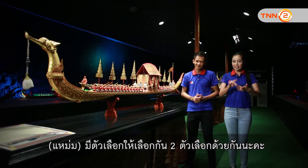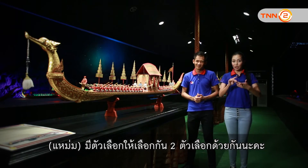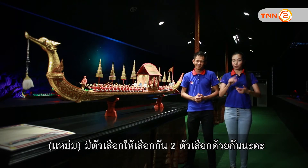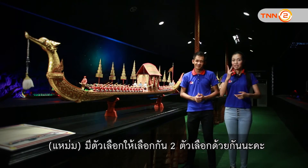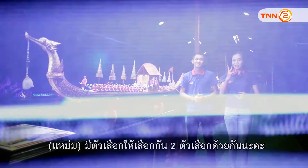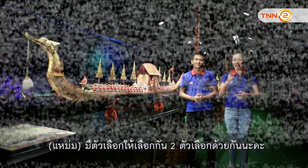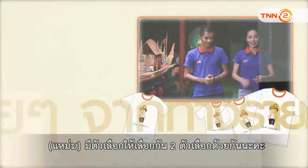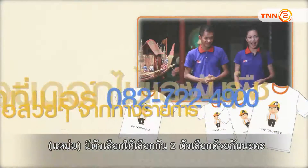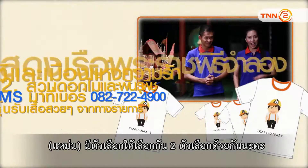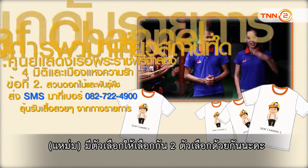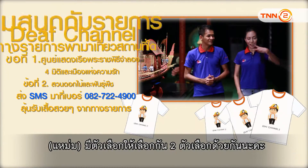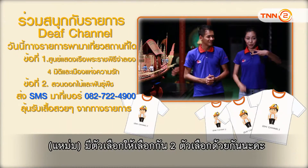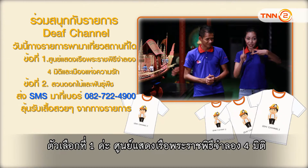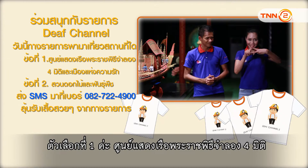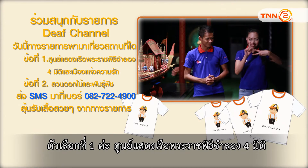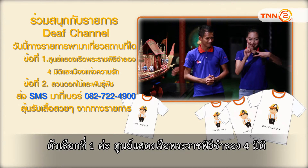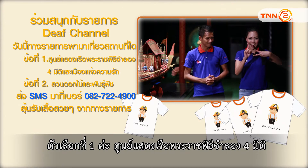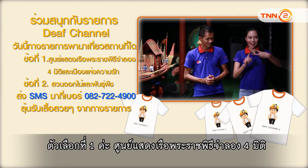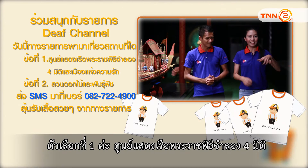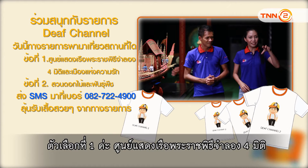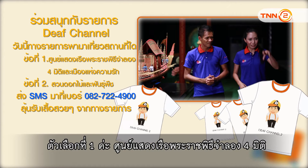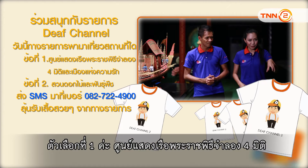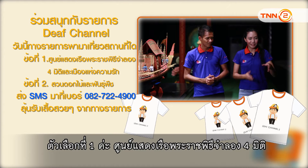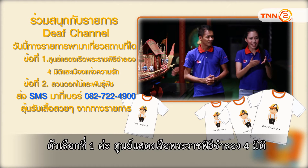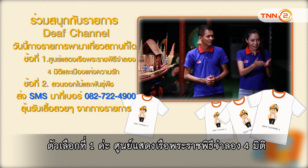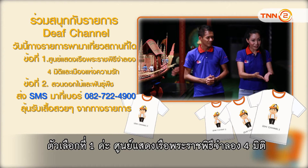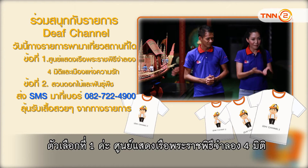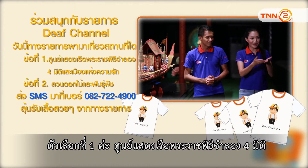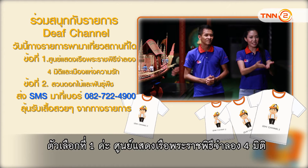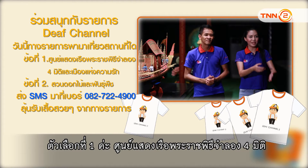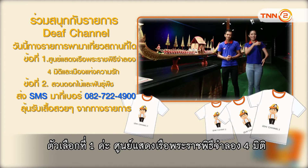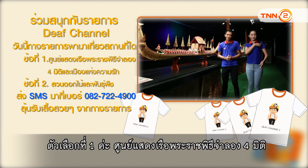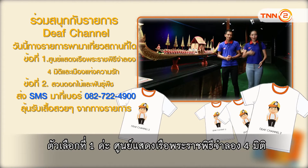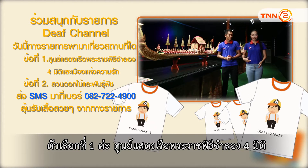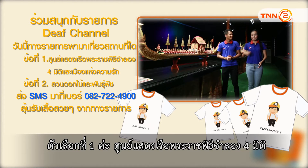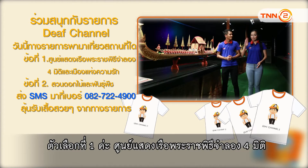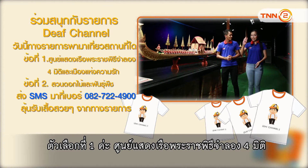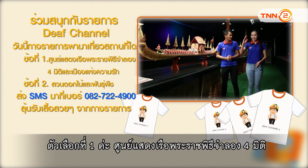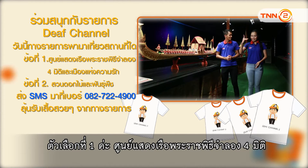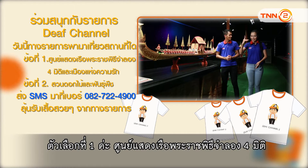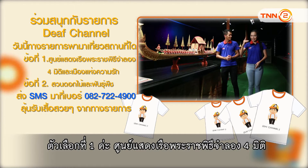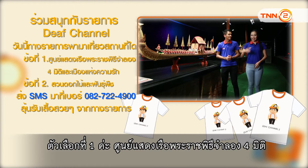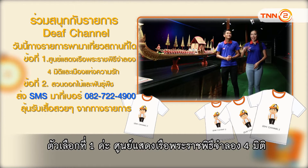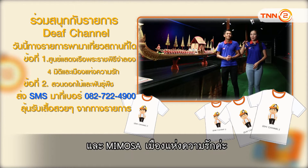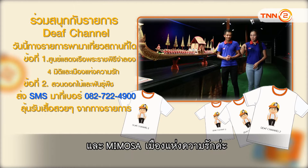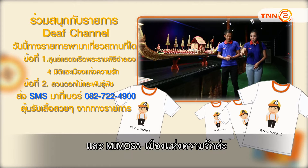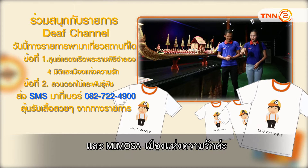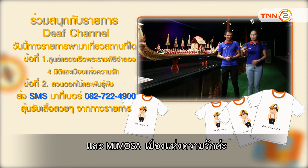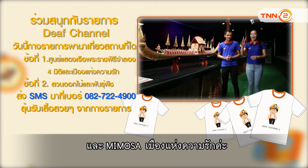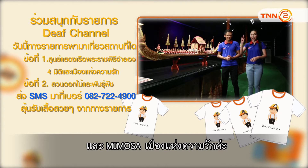2ตัวเลือกด้วยกันนะคะตัวเลือกที่1ค่ะศูนย์แสดงเรือพระราชพิธีจำลอง4มิติและมิโมซาเ